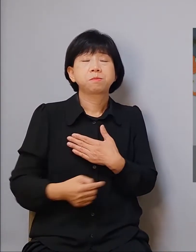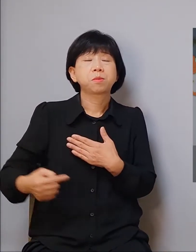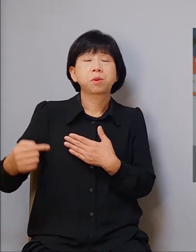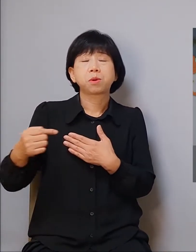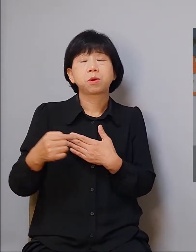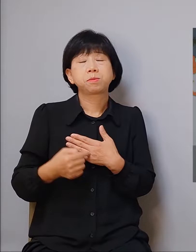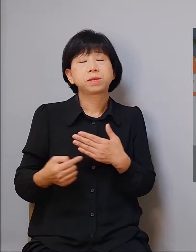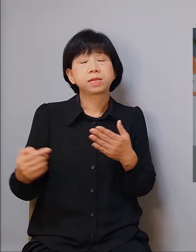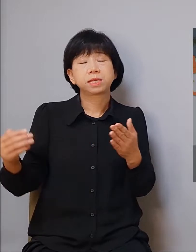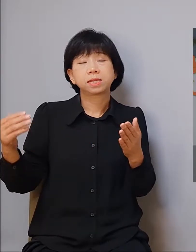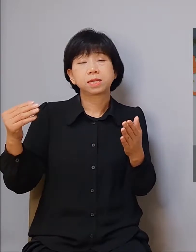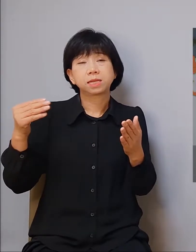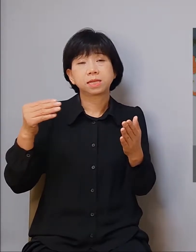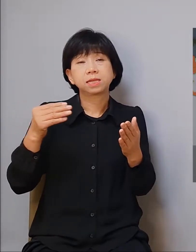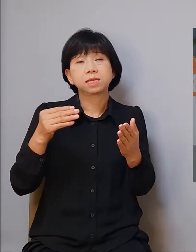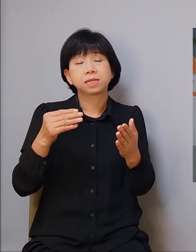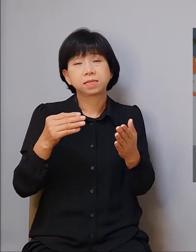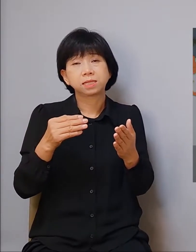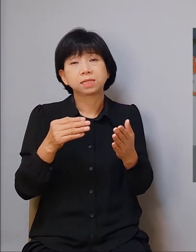전한 몸